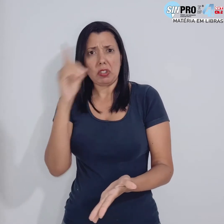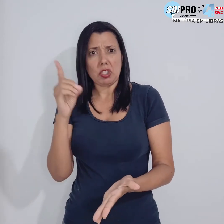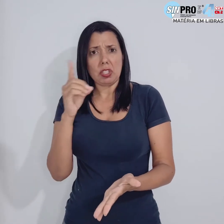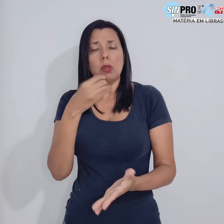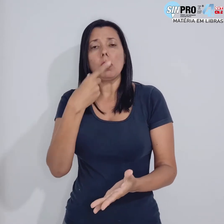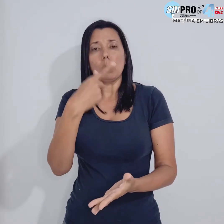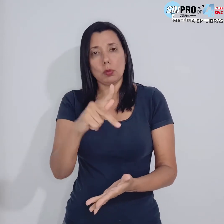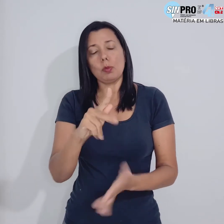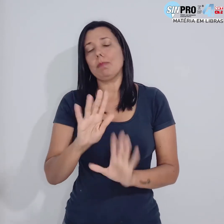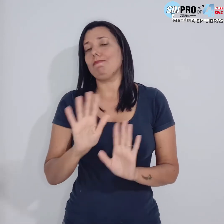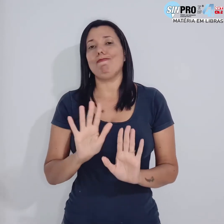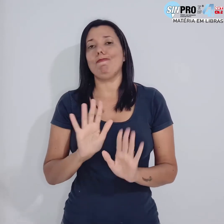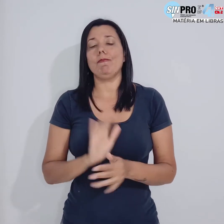data como sua.